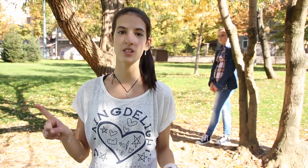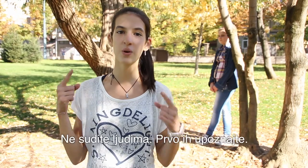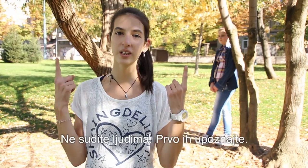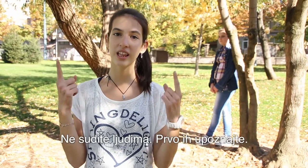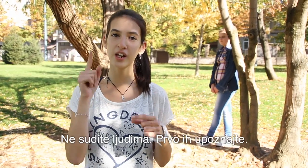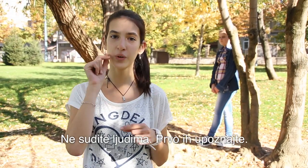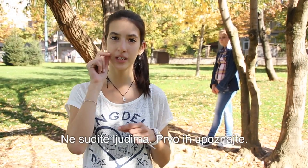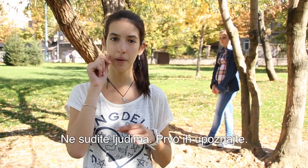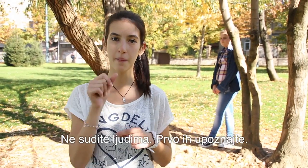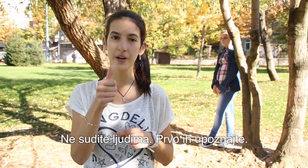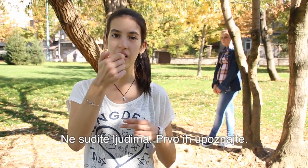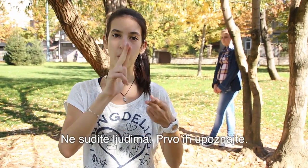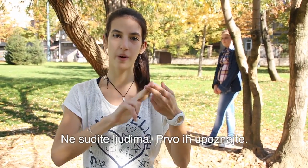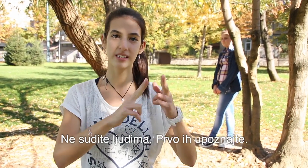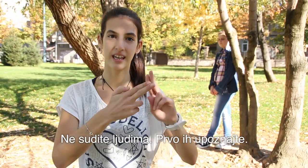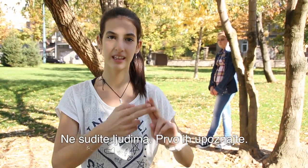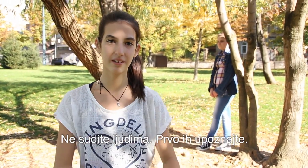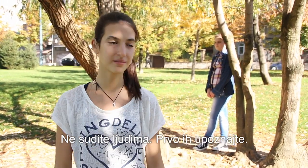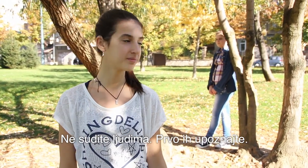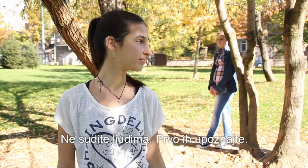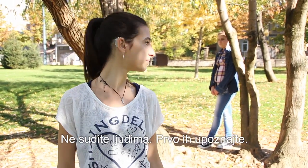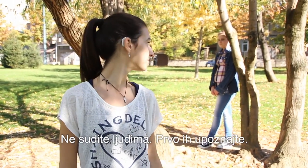Ne si uspije ljudima, prvo ih upadnajte.